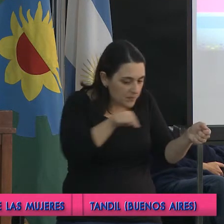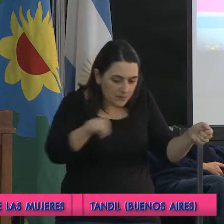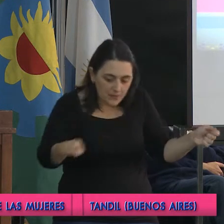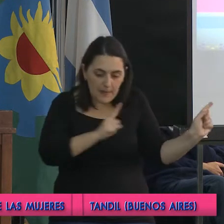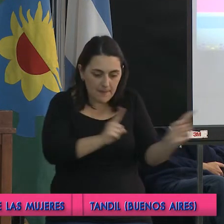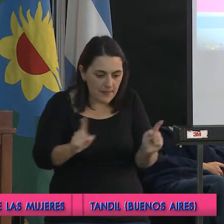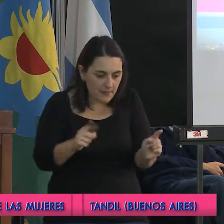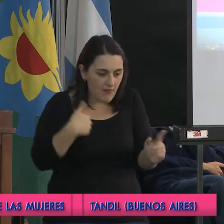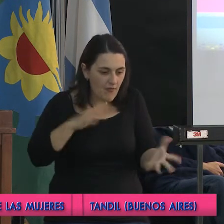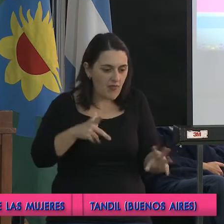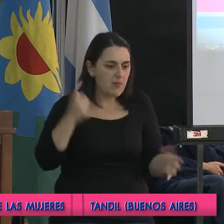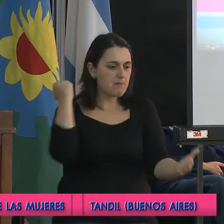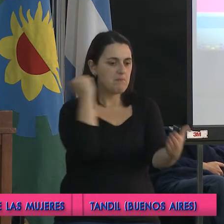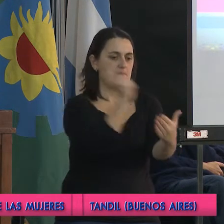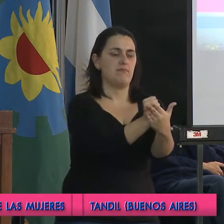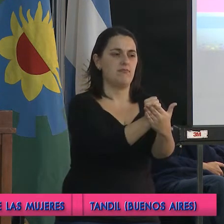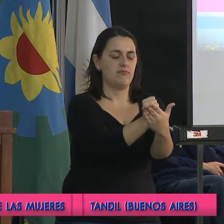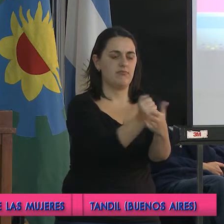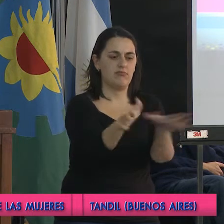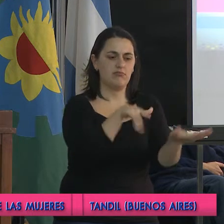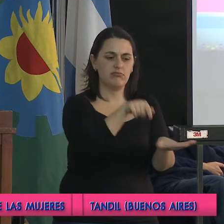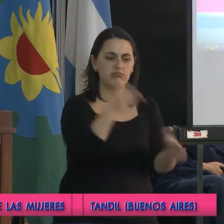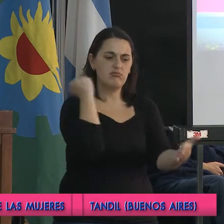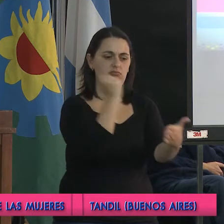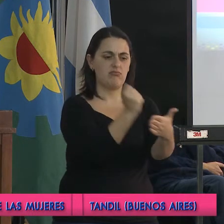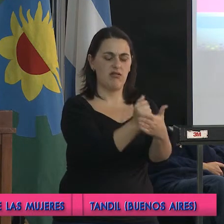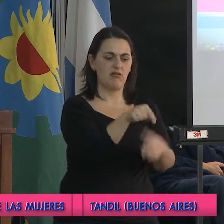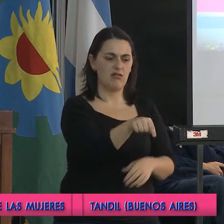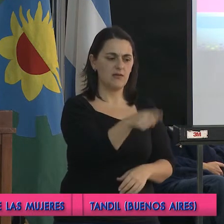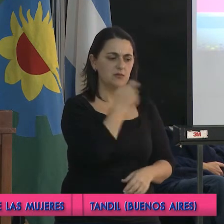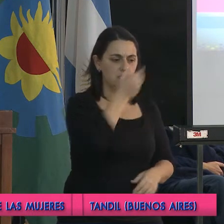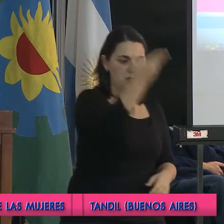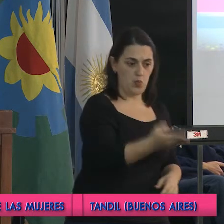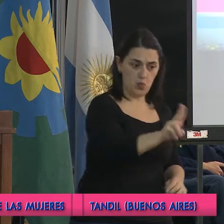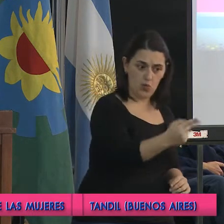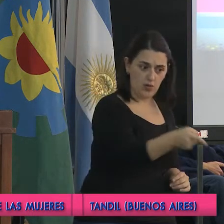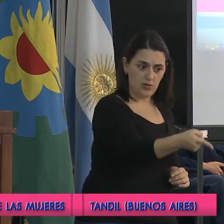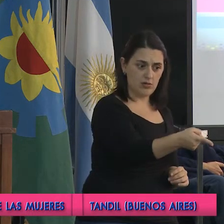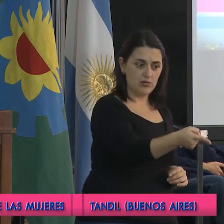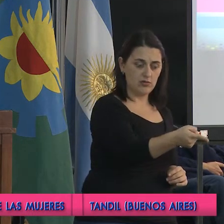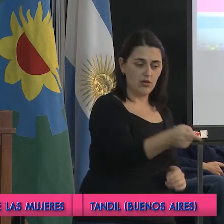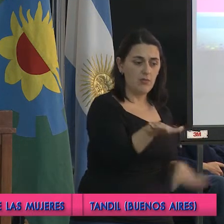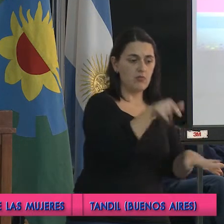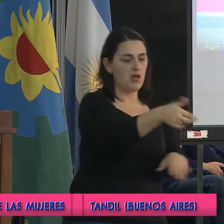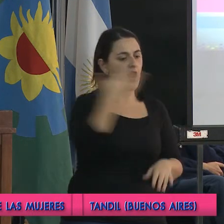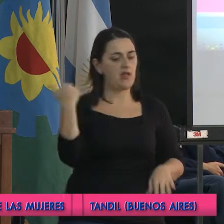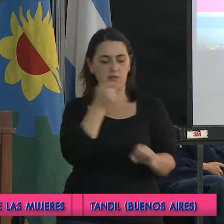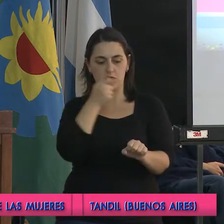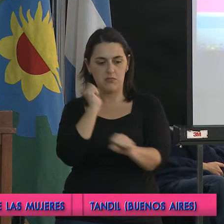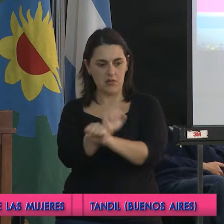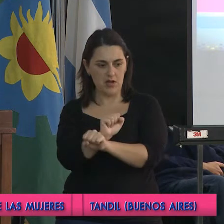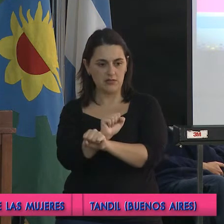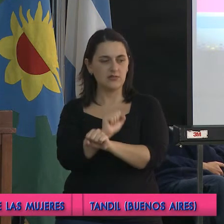se estigmatizaban cuestiones en torno al hecho de que el fallecido hubiese estado preso antes,